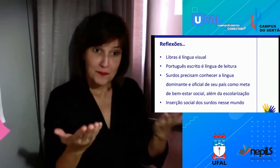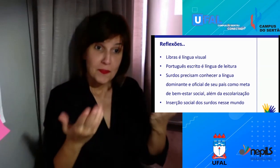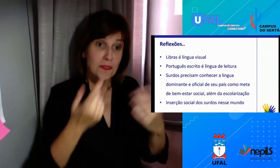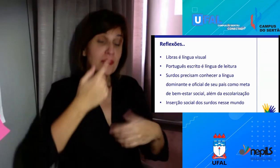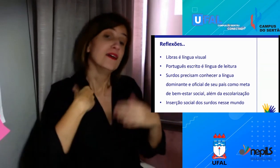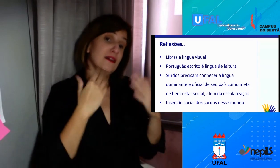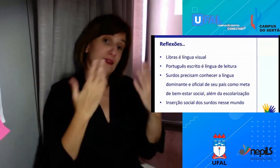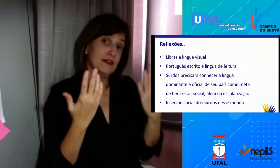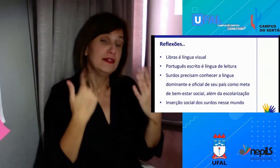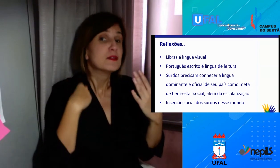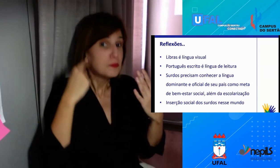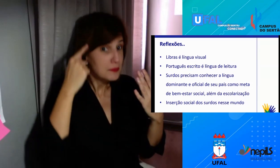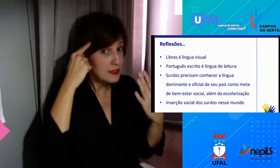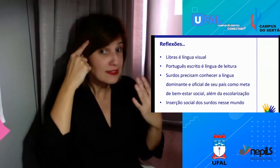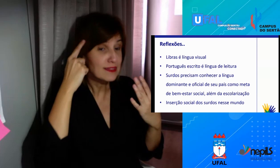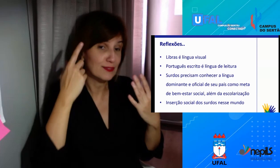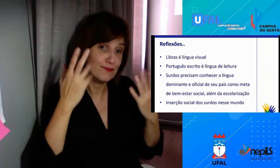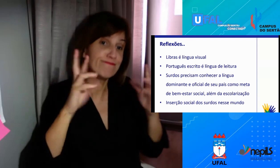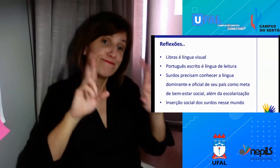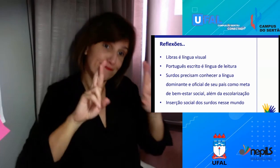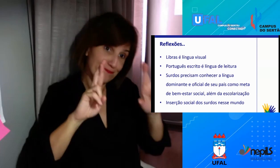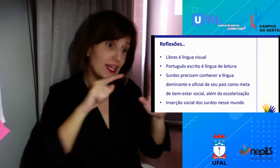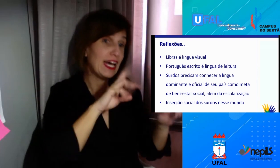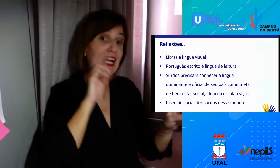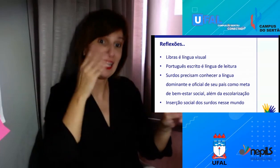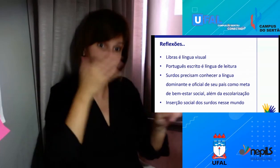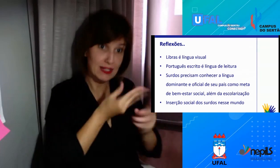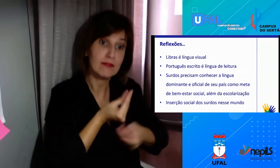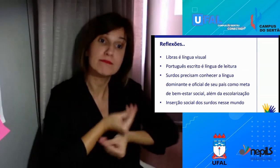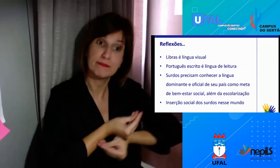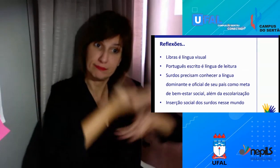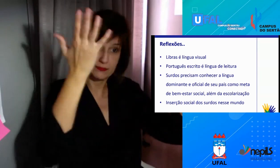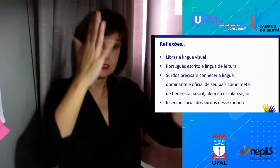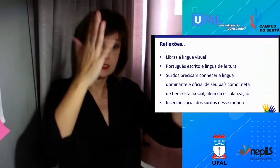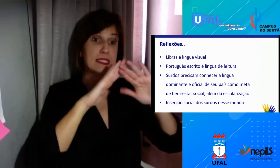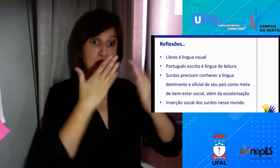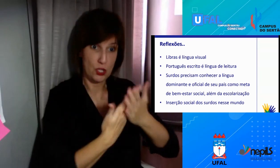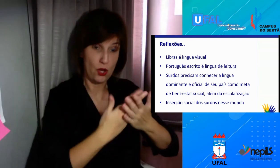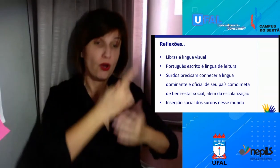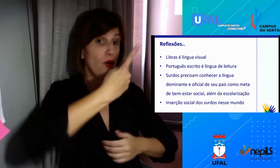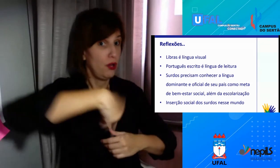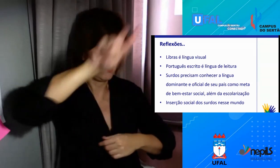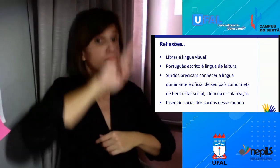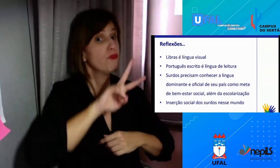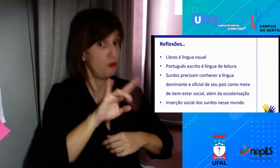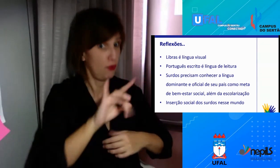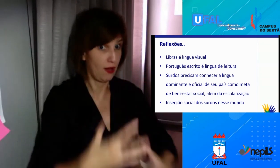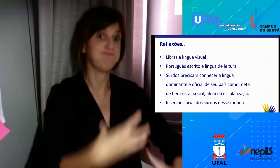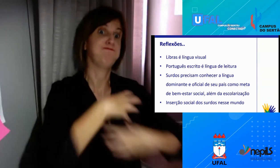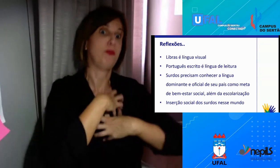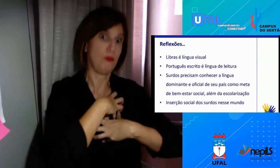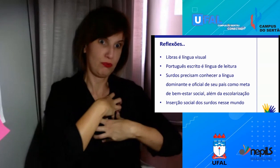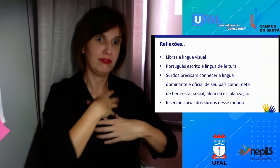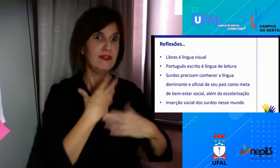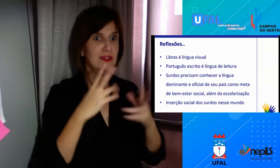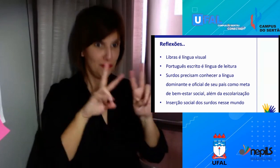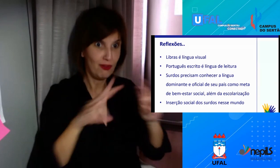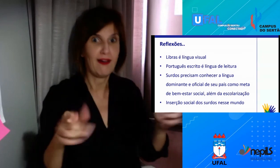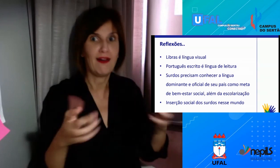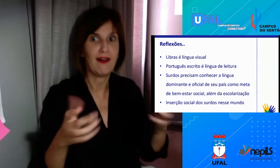complexo, exige um conhecimento muito grande, então, que esse estímulo venha desde a educação da estimulação